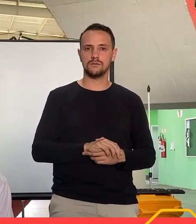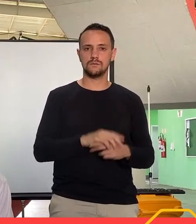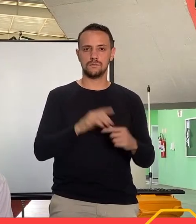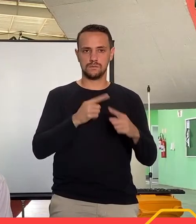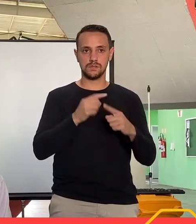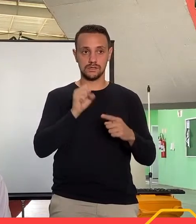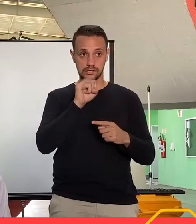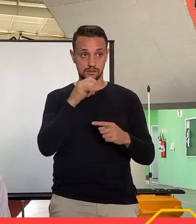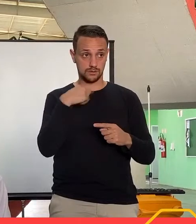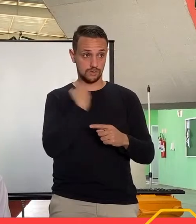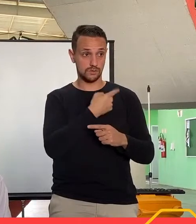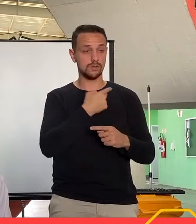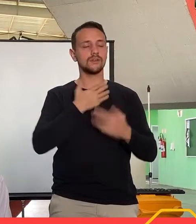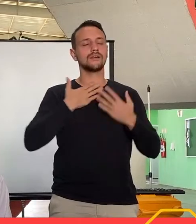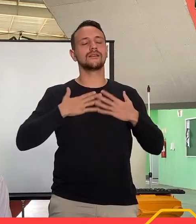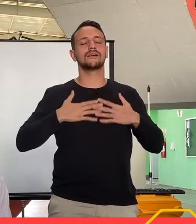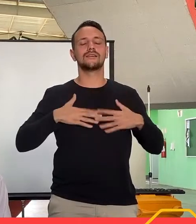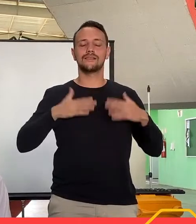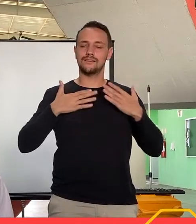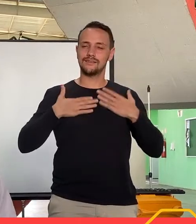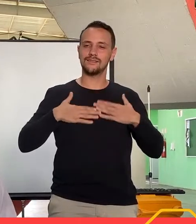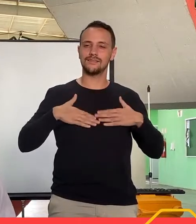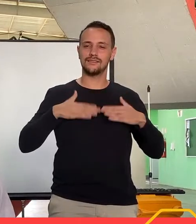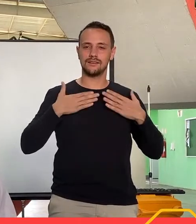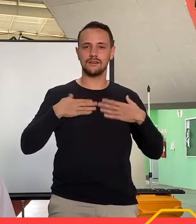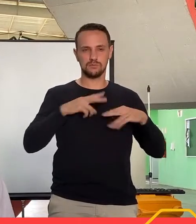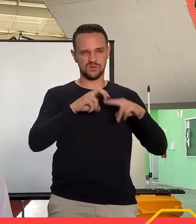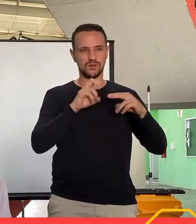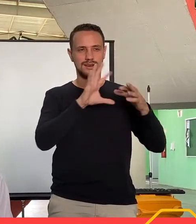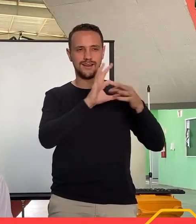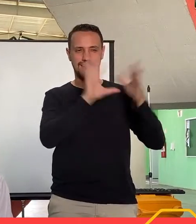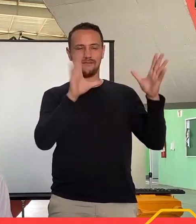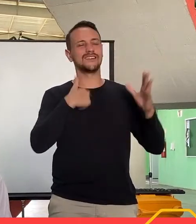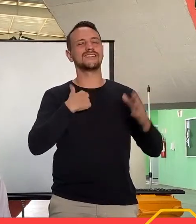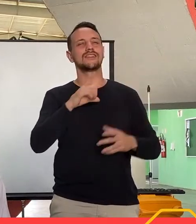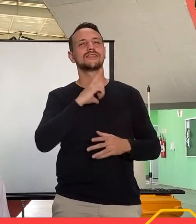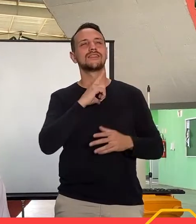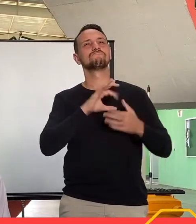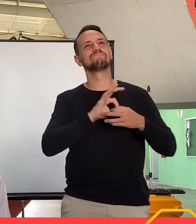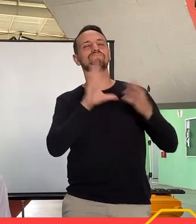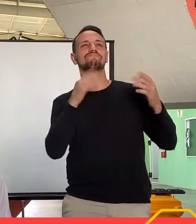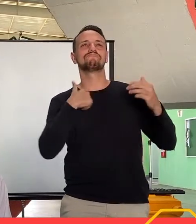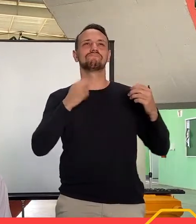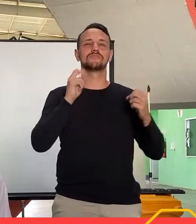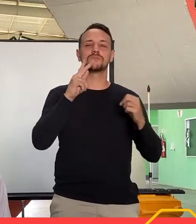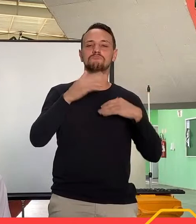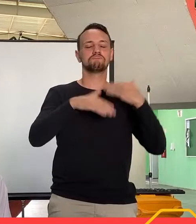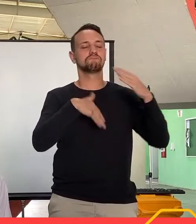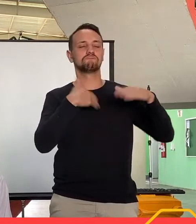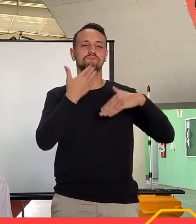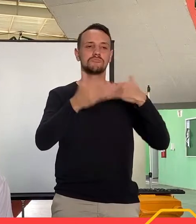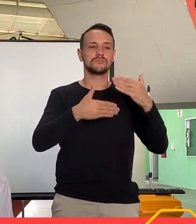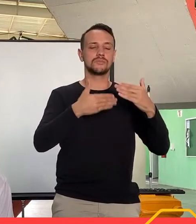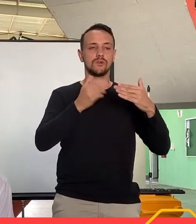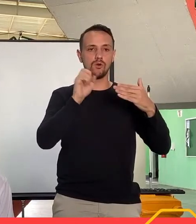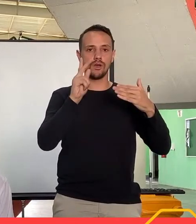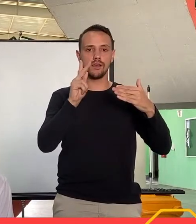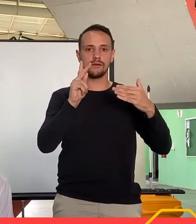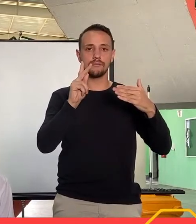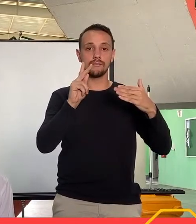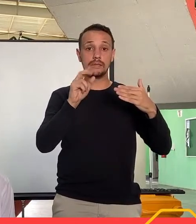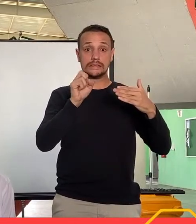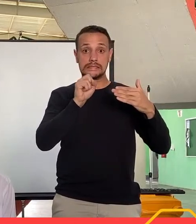águas tranquilas, né, do ponto de vista da liberdade, a gente sequer se pergunta da sua